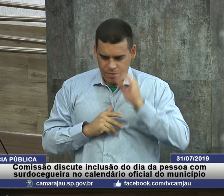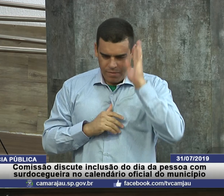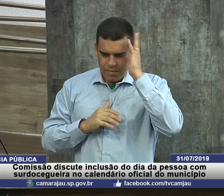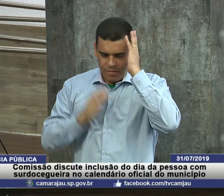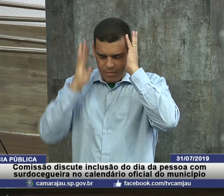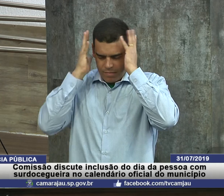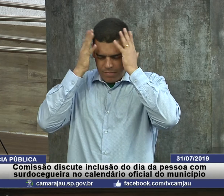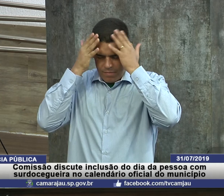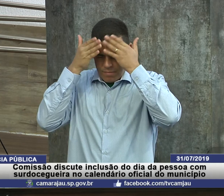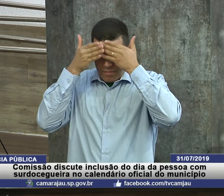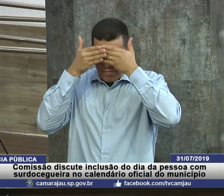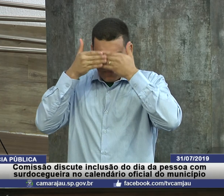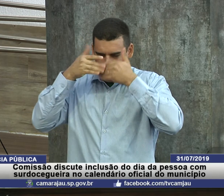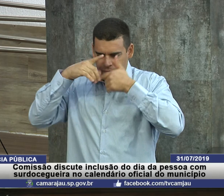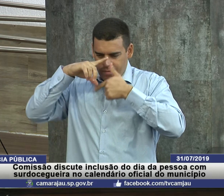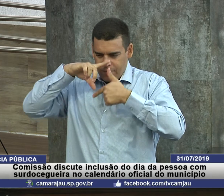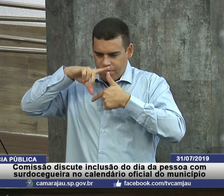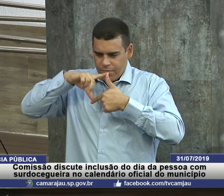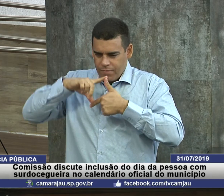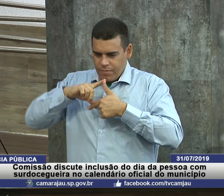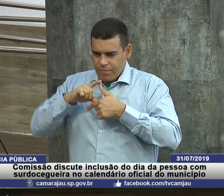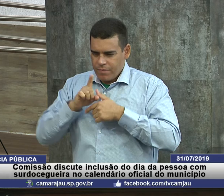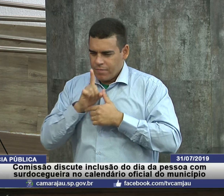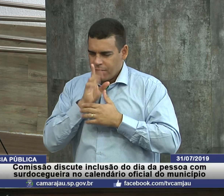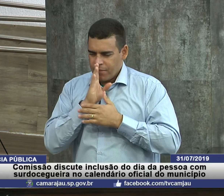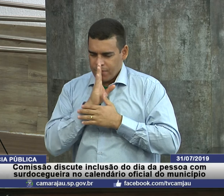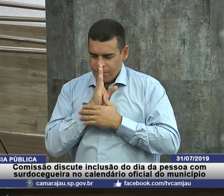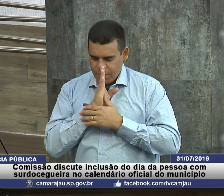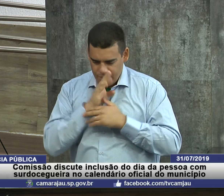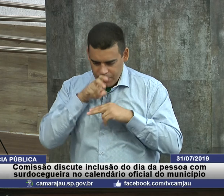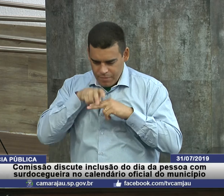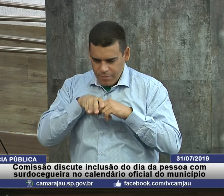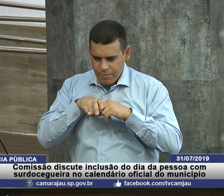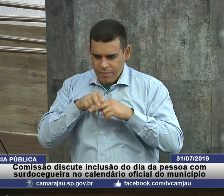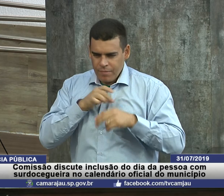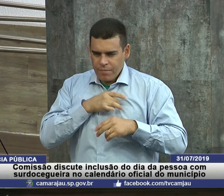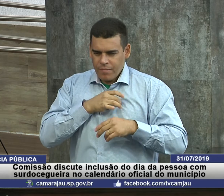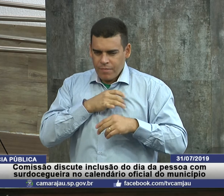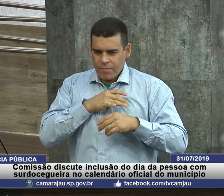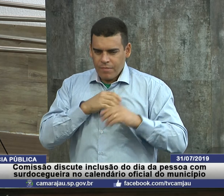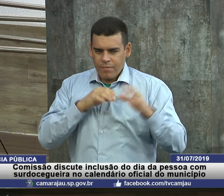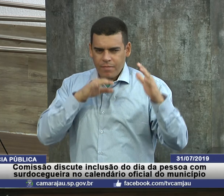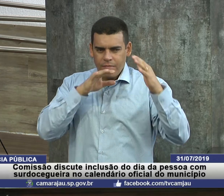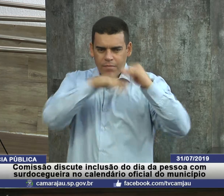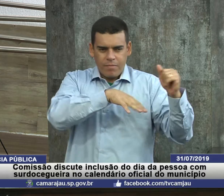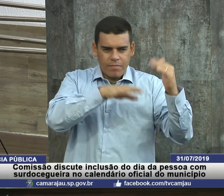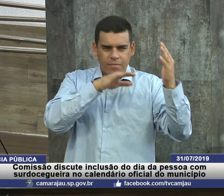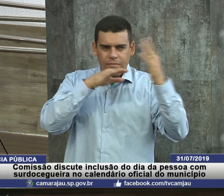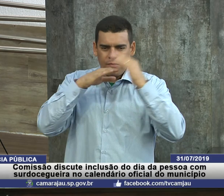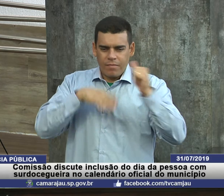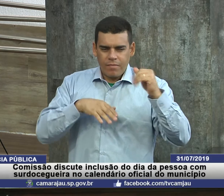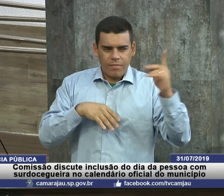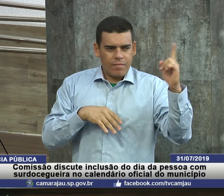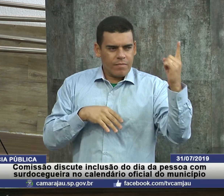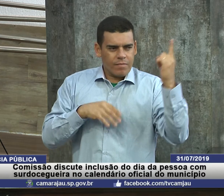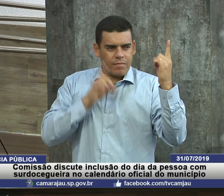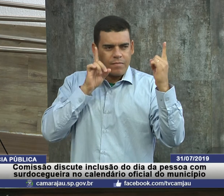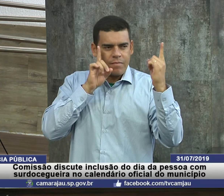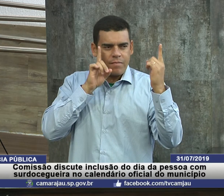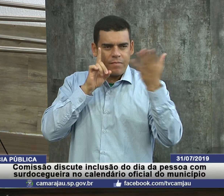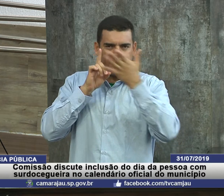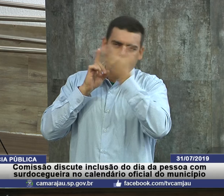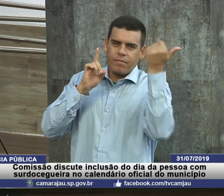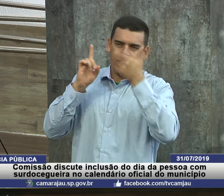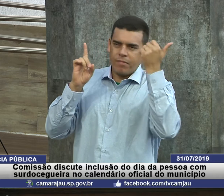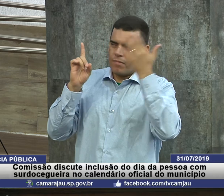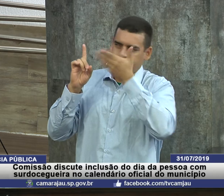comecei a me entristecer. A pessoa com surdo de cegueira, ela pensa mil coisas, porque ninguém interage com ela, mas ela não deixa de pensar. E aí eu tentava conversar